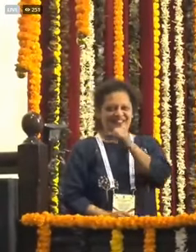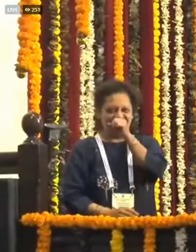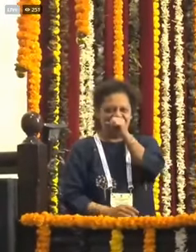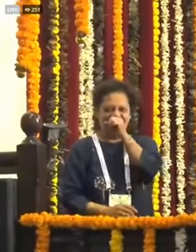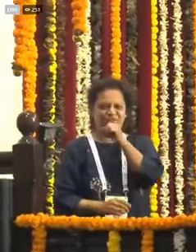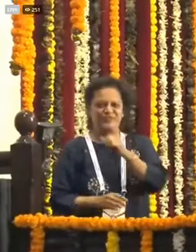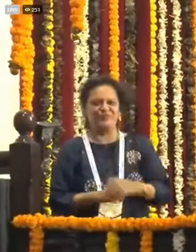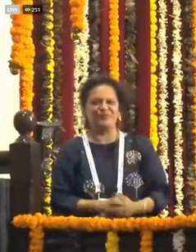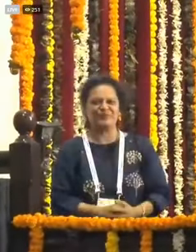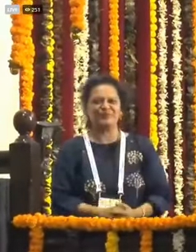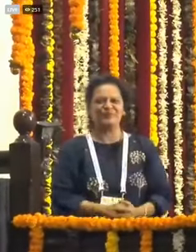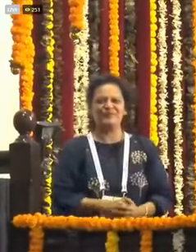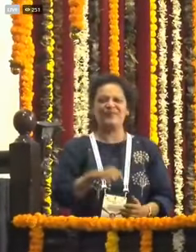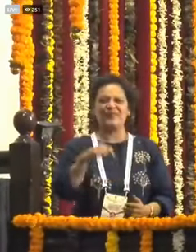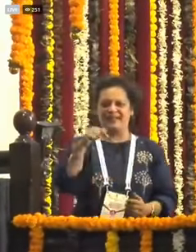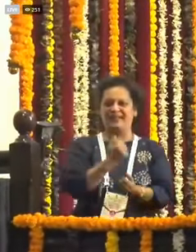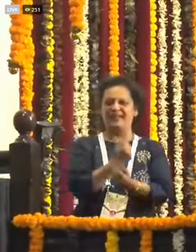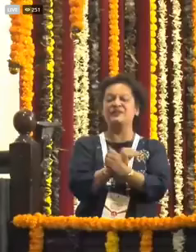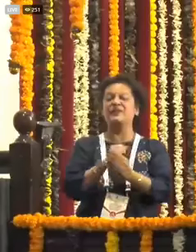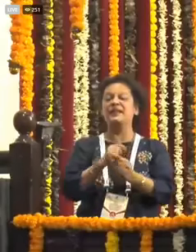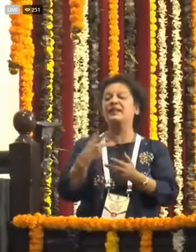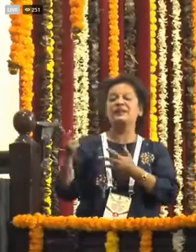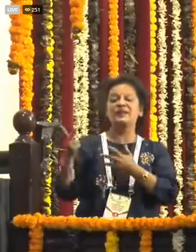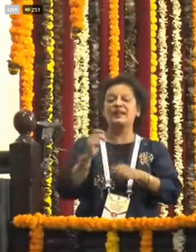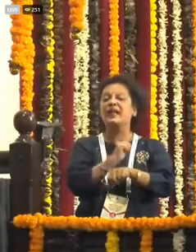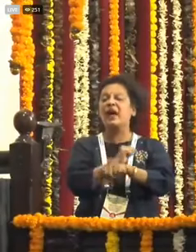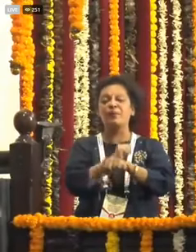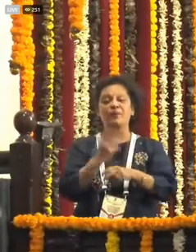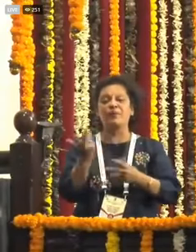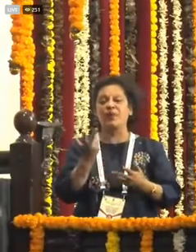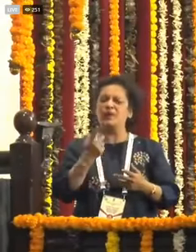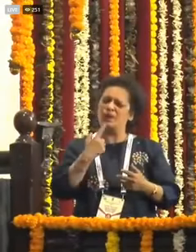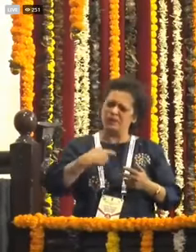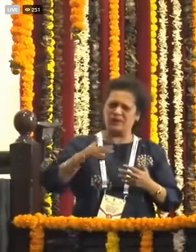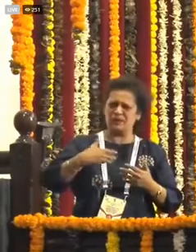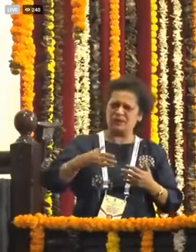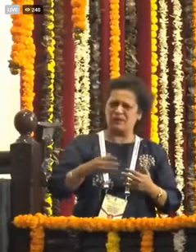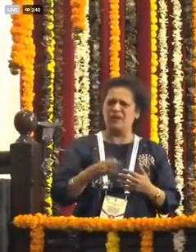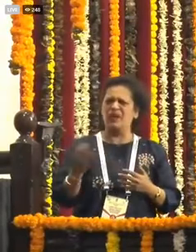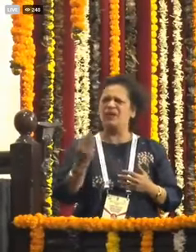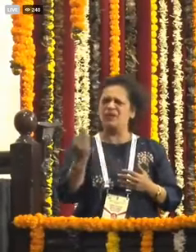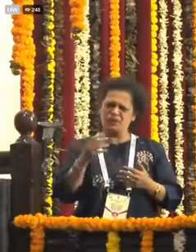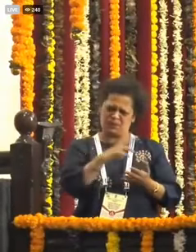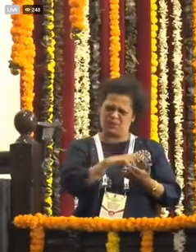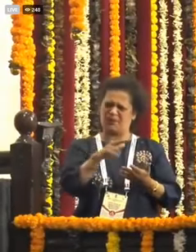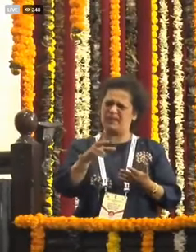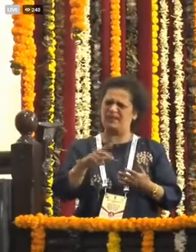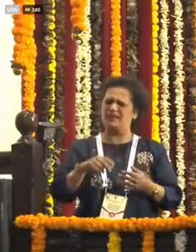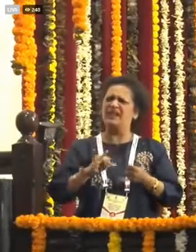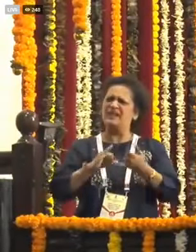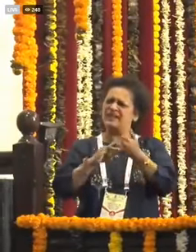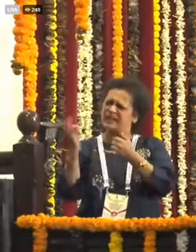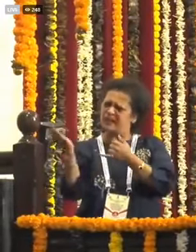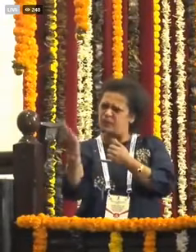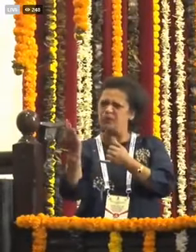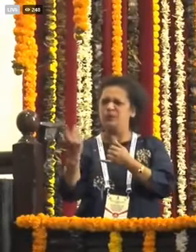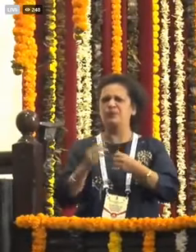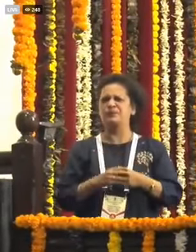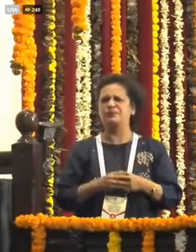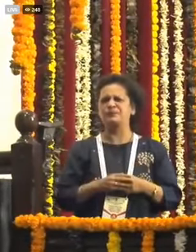आणि म्हणून याला स्वतंत्र कारभार याचा होईल, नव्या विभागासाठी स्वतंत्र सेक्रेटरी दर्जाचा